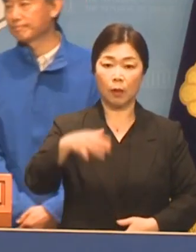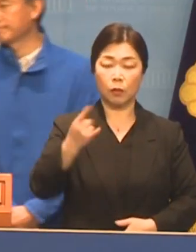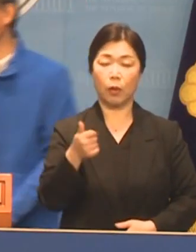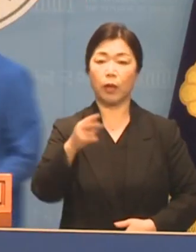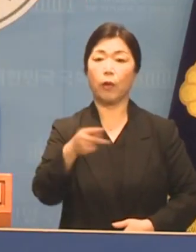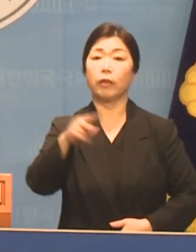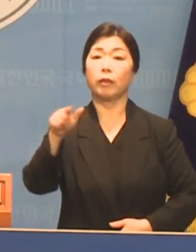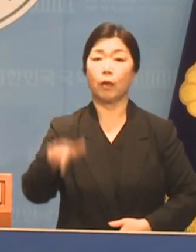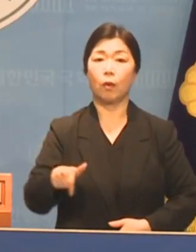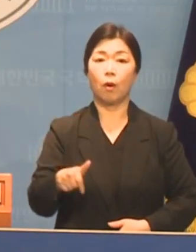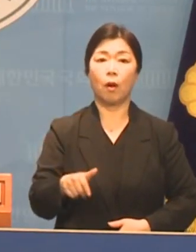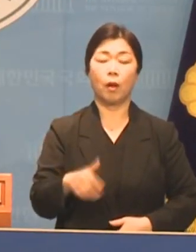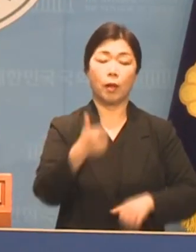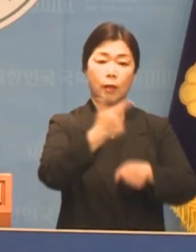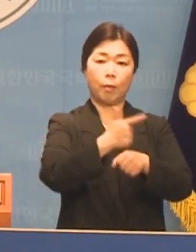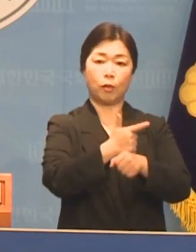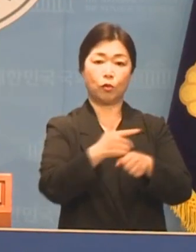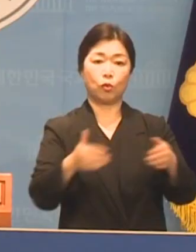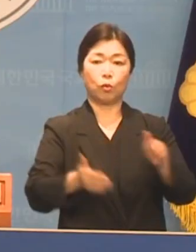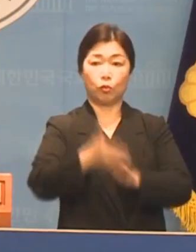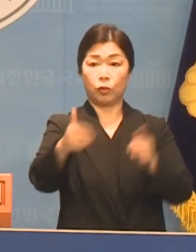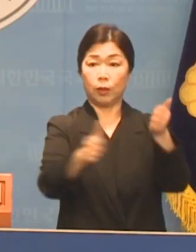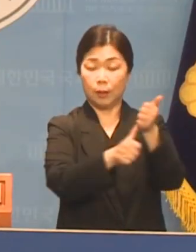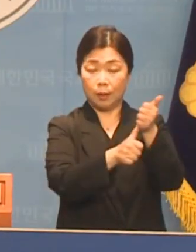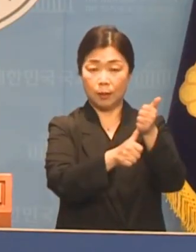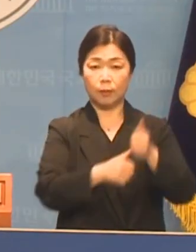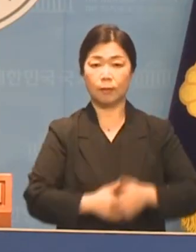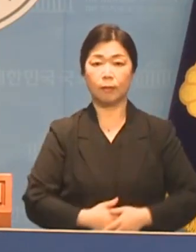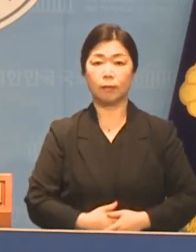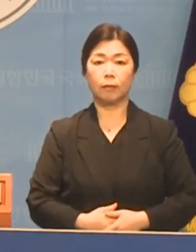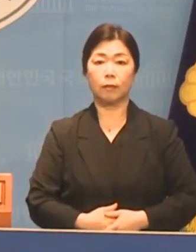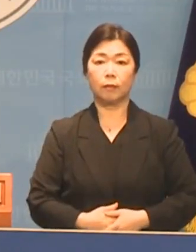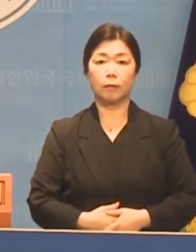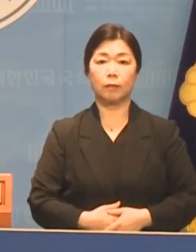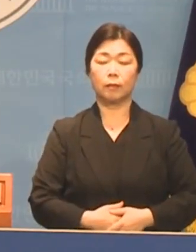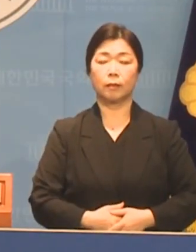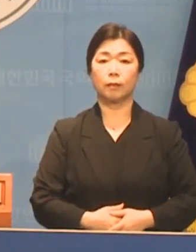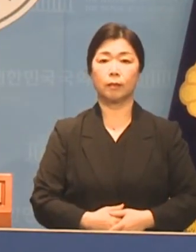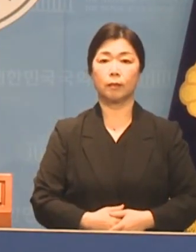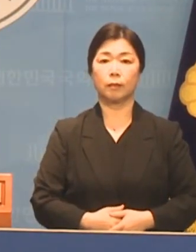최현덕 전 남양주 부시장입니다.